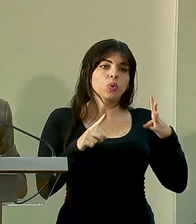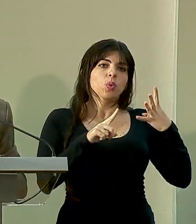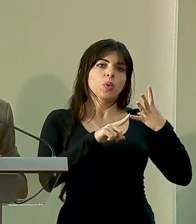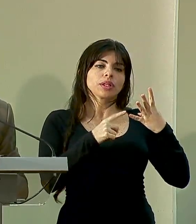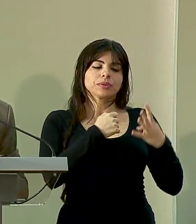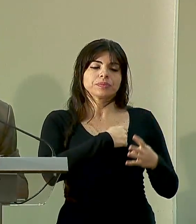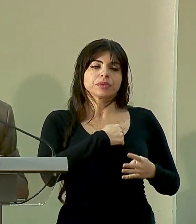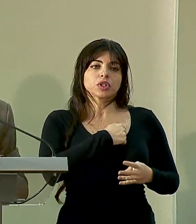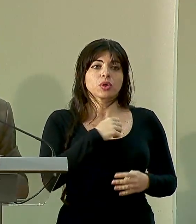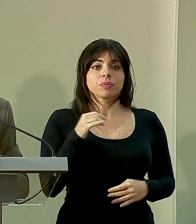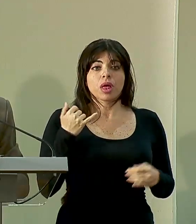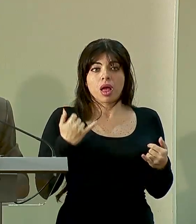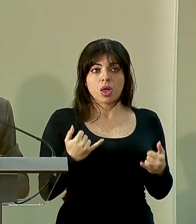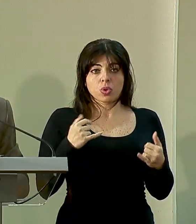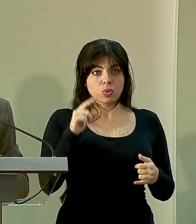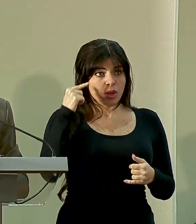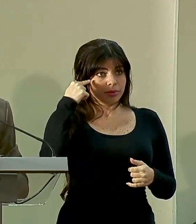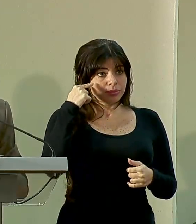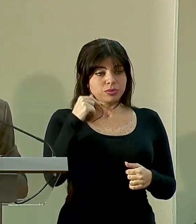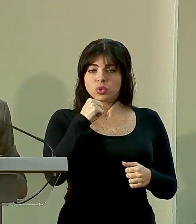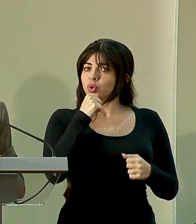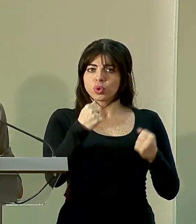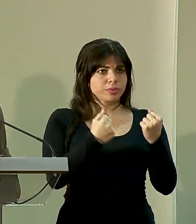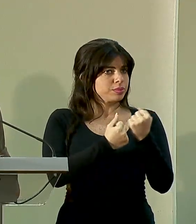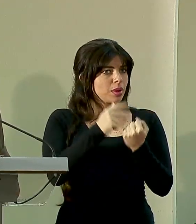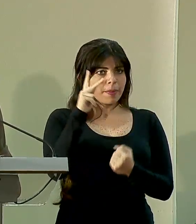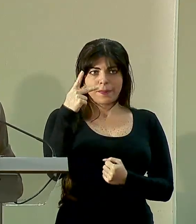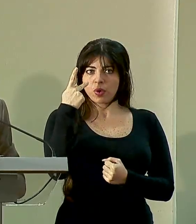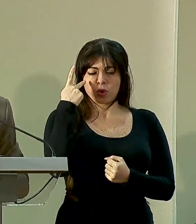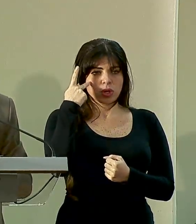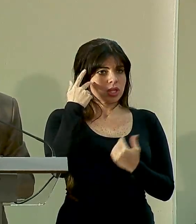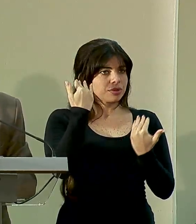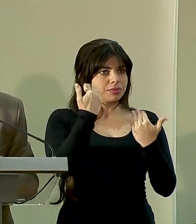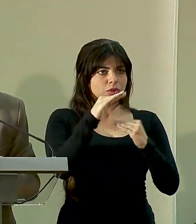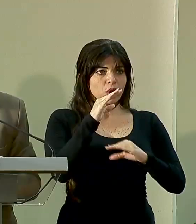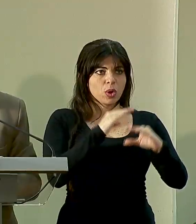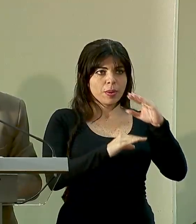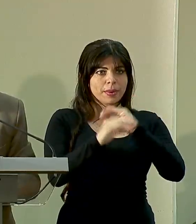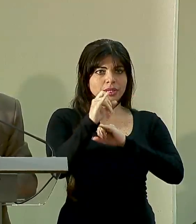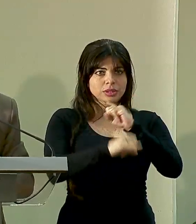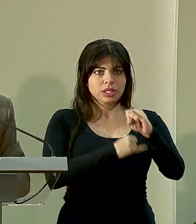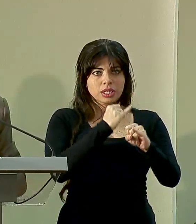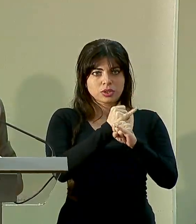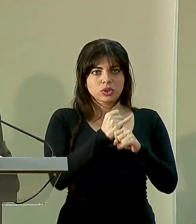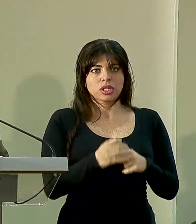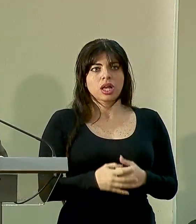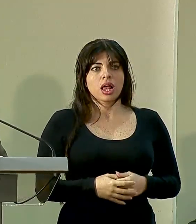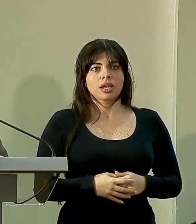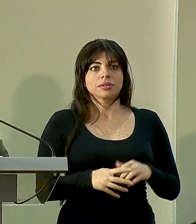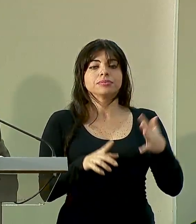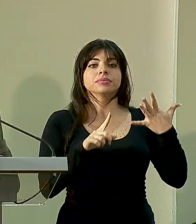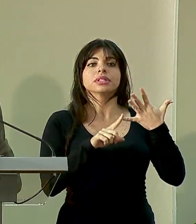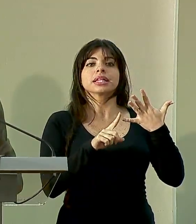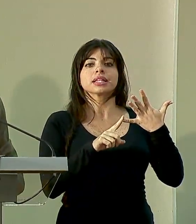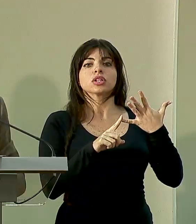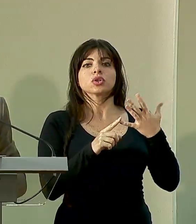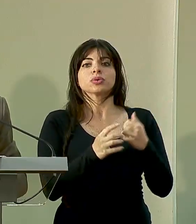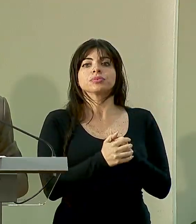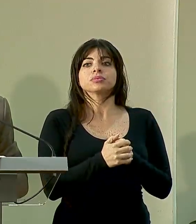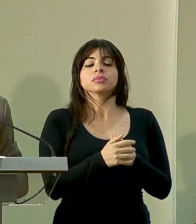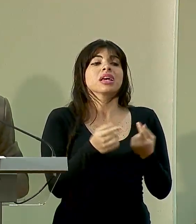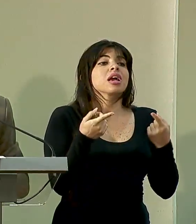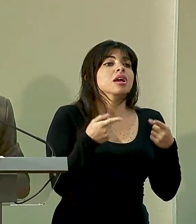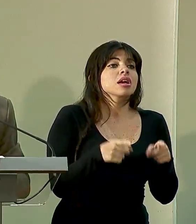La actual administración no impulsa una política de restricción al comercio internacional. Quinto, en